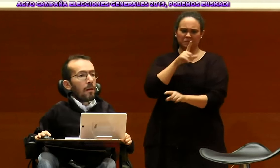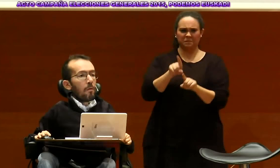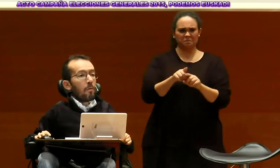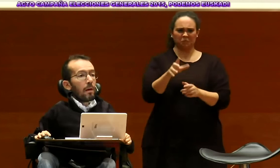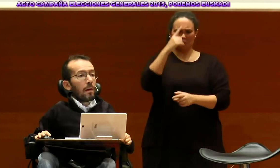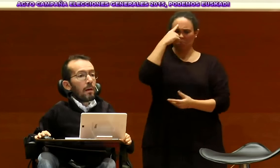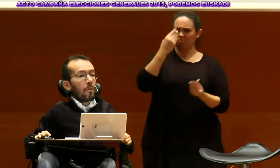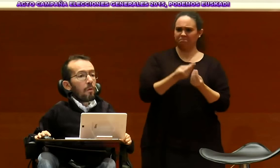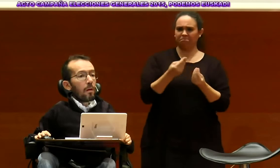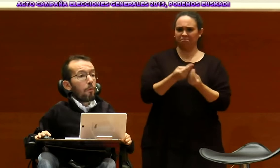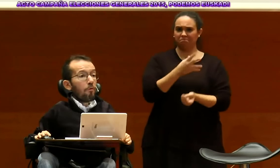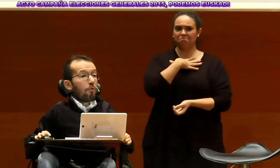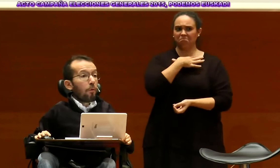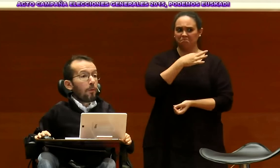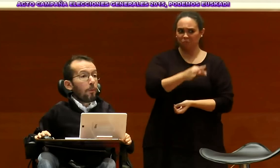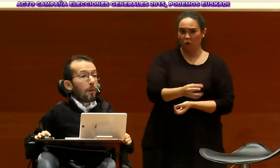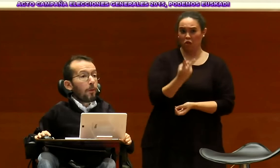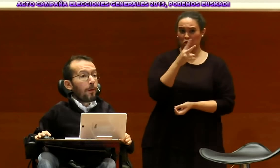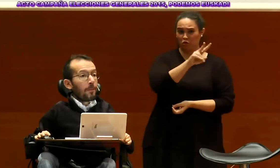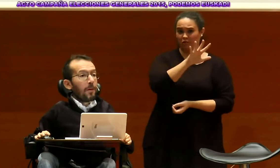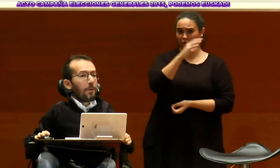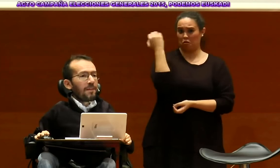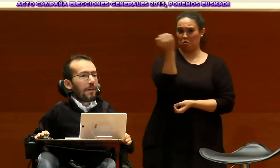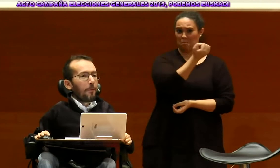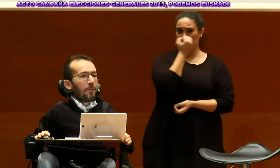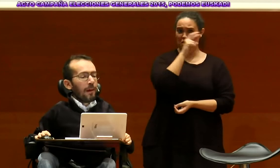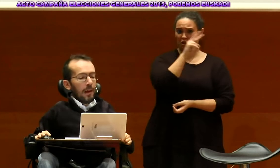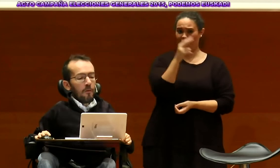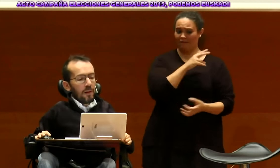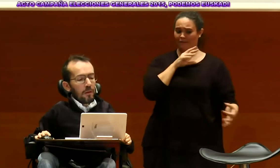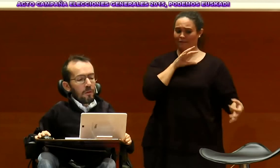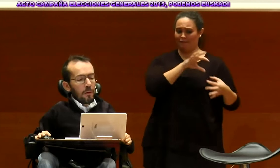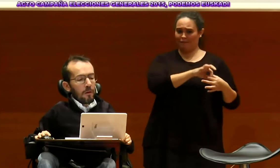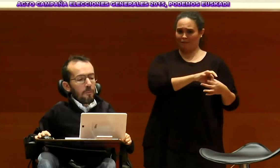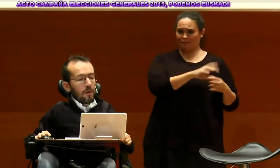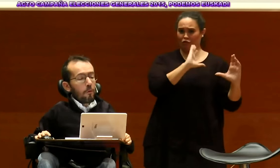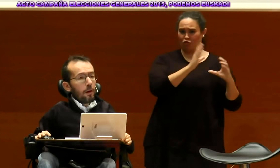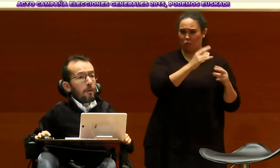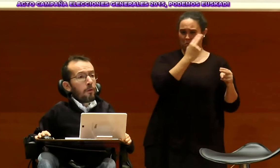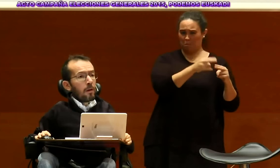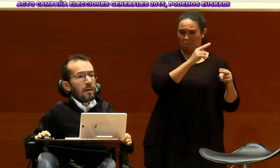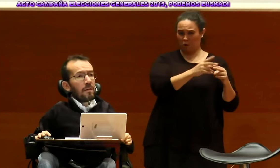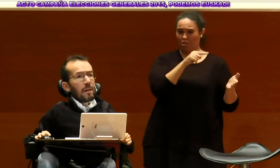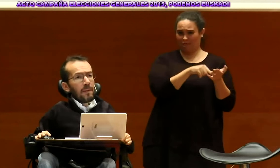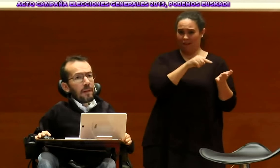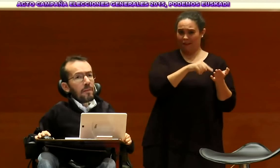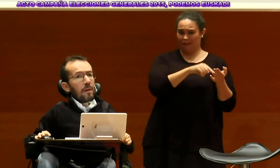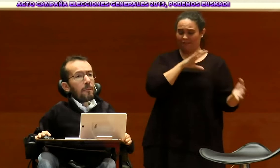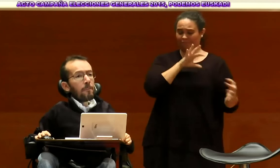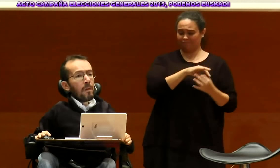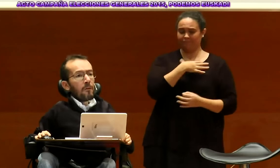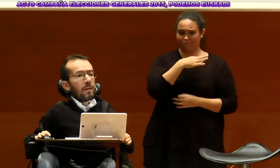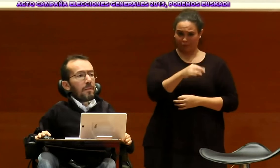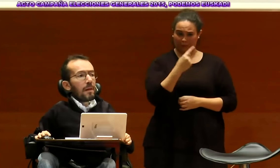ver con esos 205 millones de euros que los partidos deben a los bancos. Creo que esa